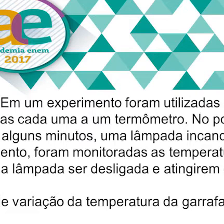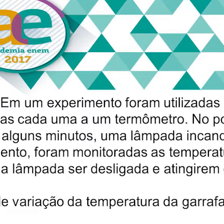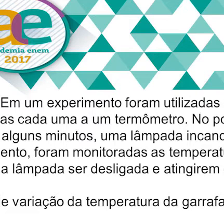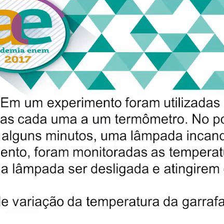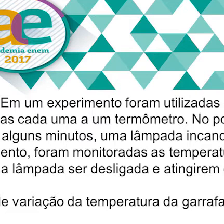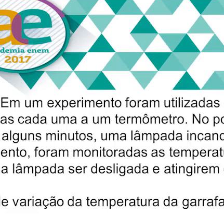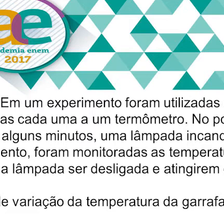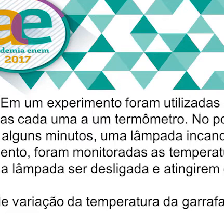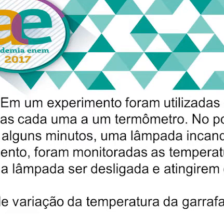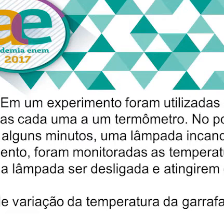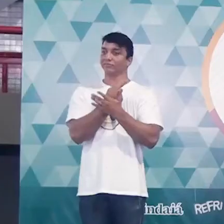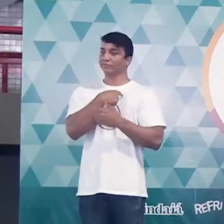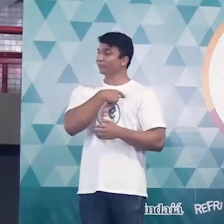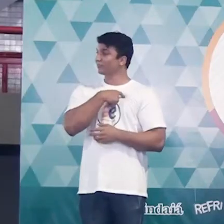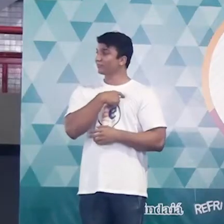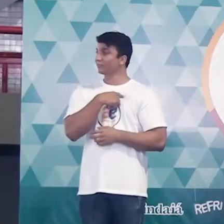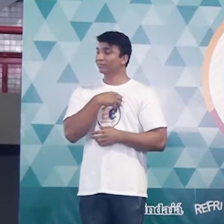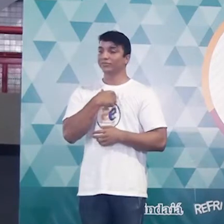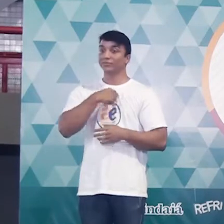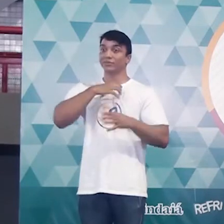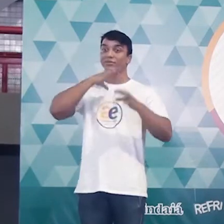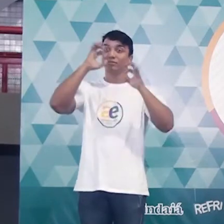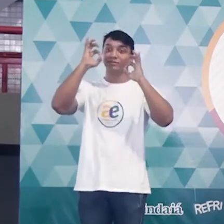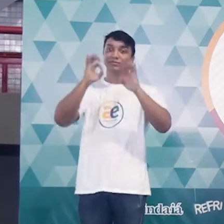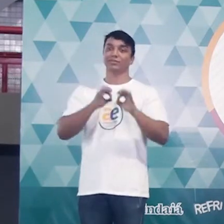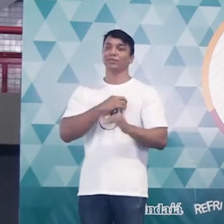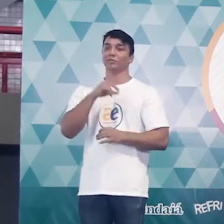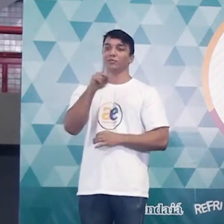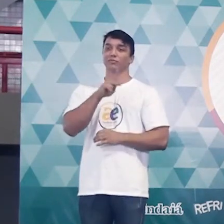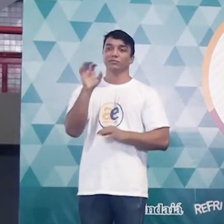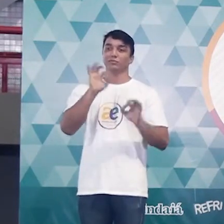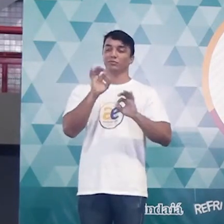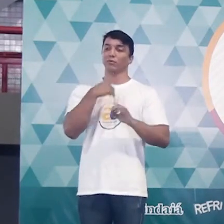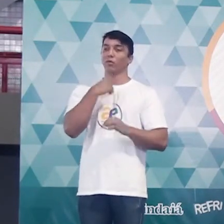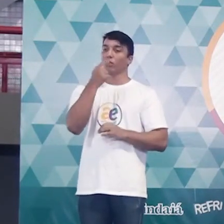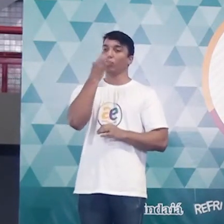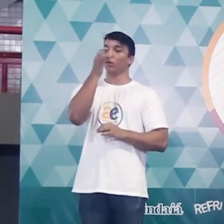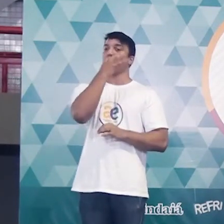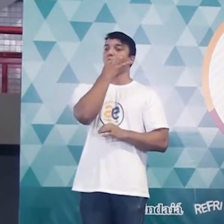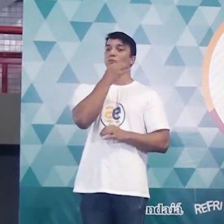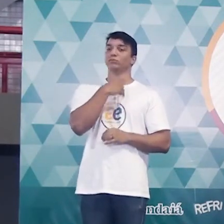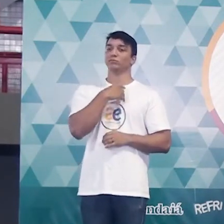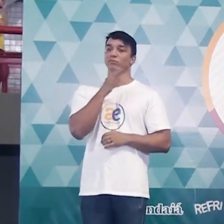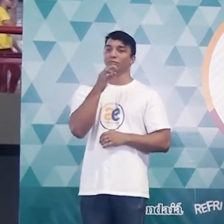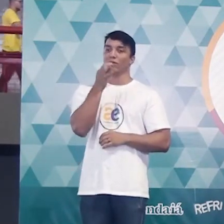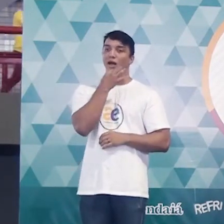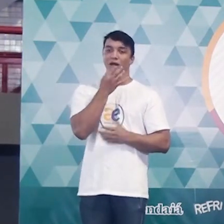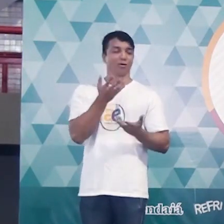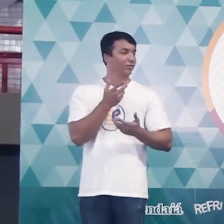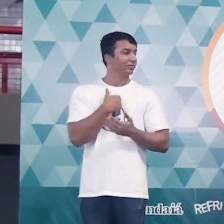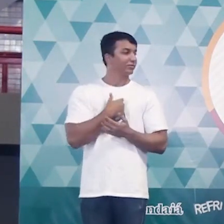Isso acontece comigo. Eu tenho certeza que nenhum professor engoliu um mosquito aqui.